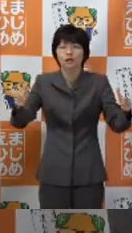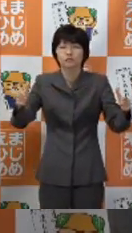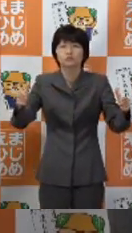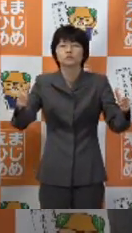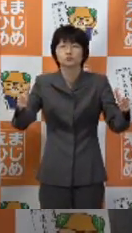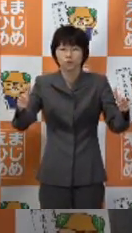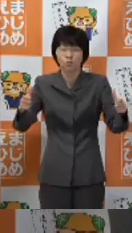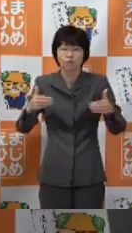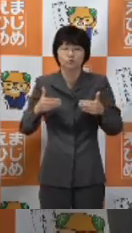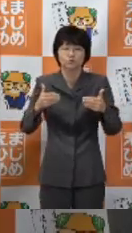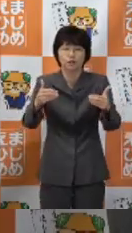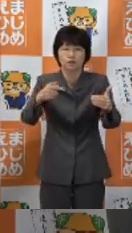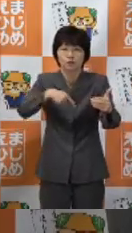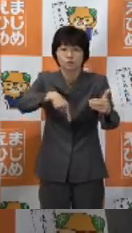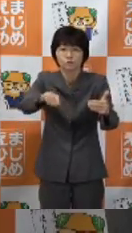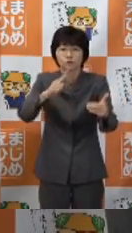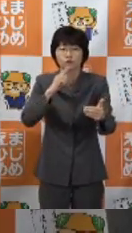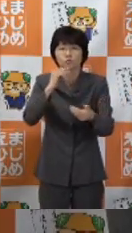ことっ